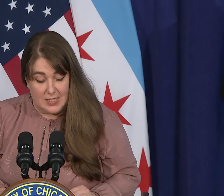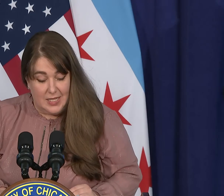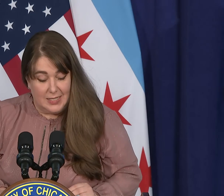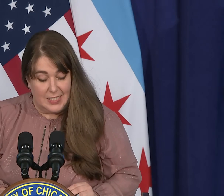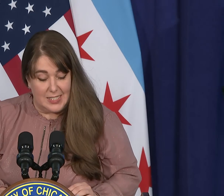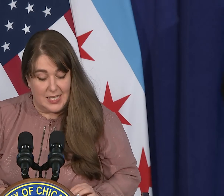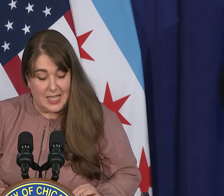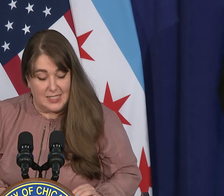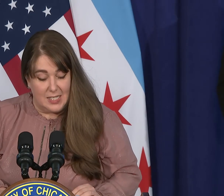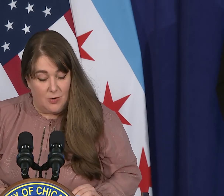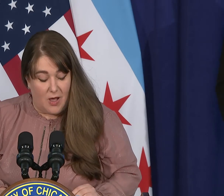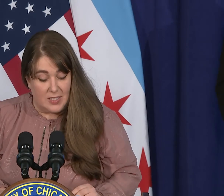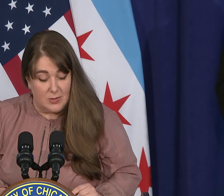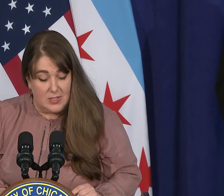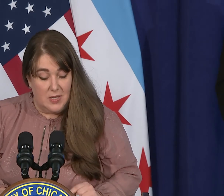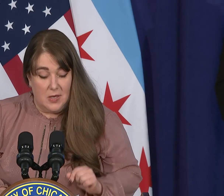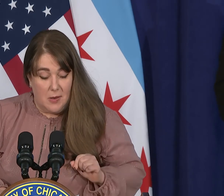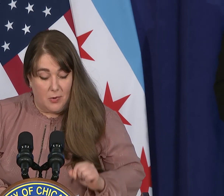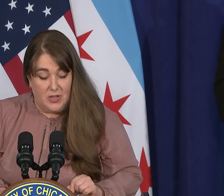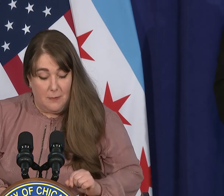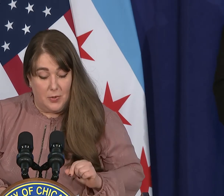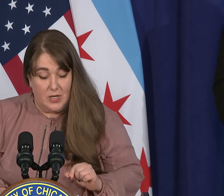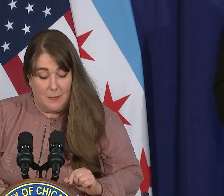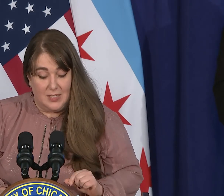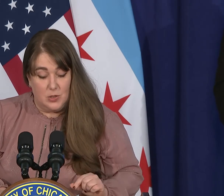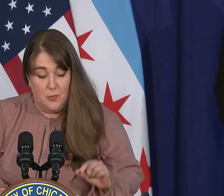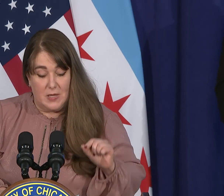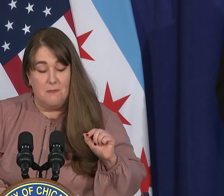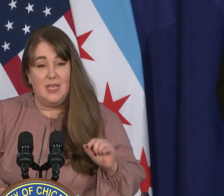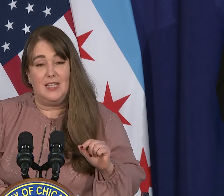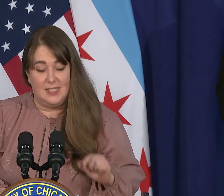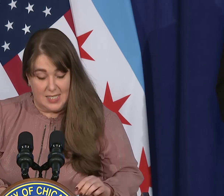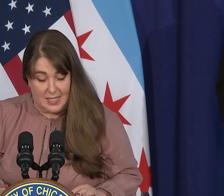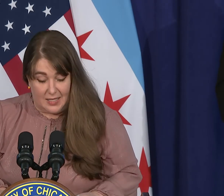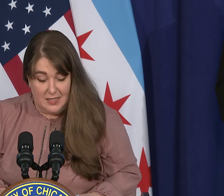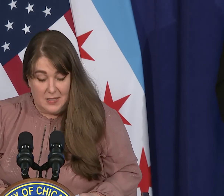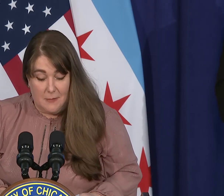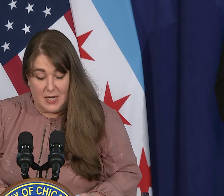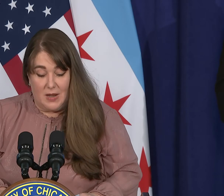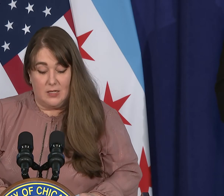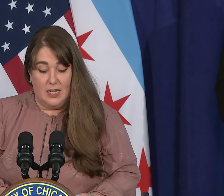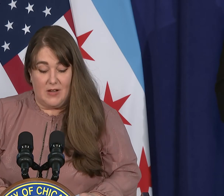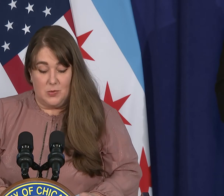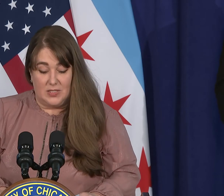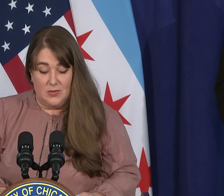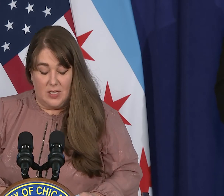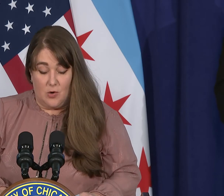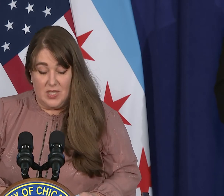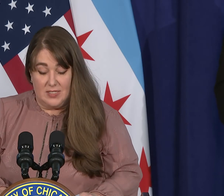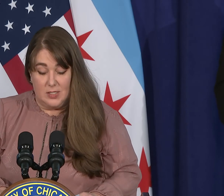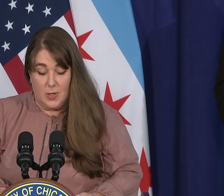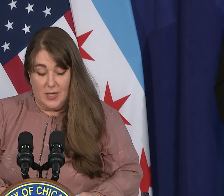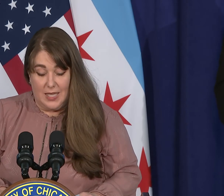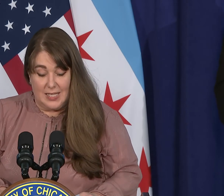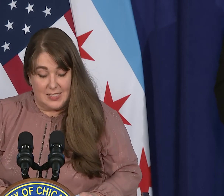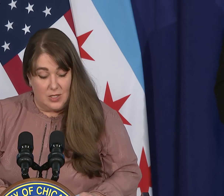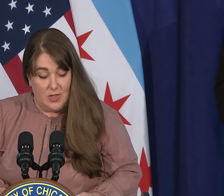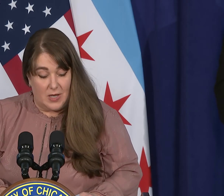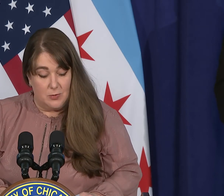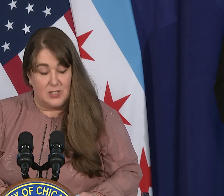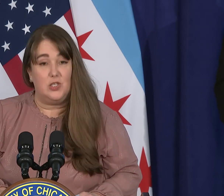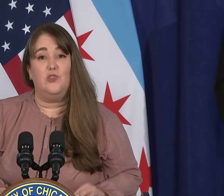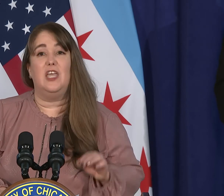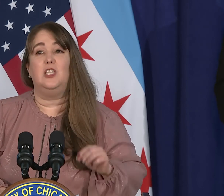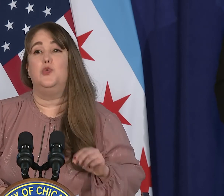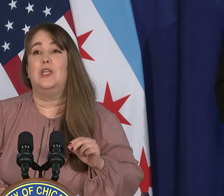mayores de 65 años podrán programar su primera cita para la vacunación del COVID-19 en el sitio